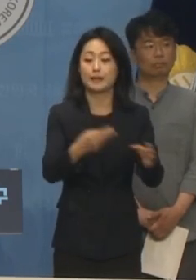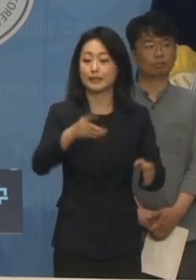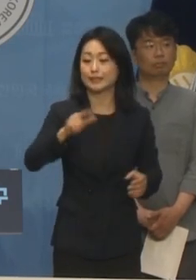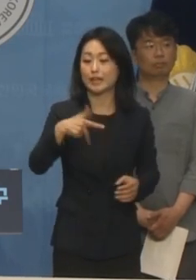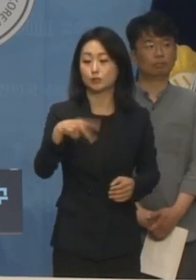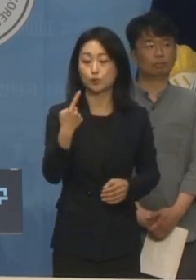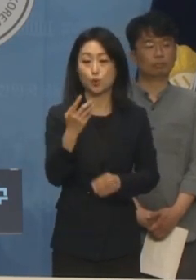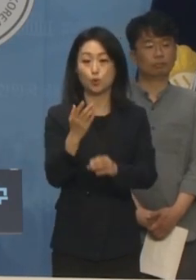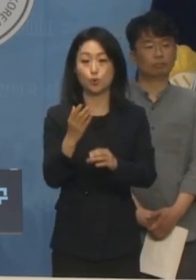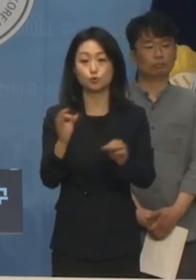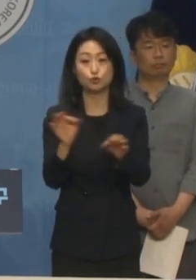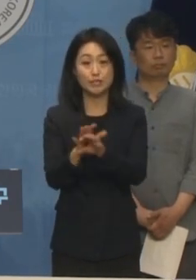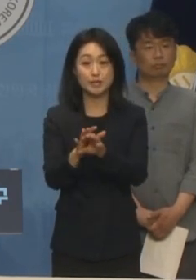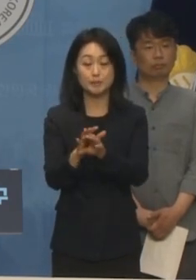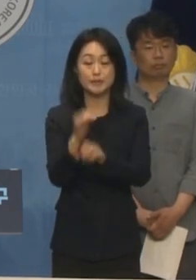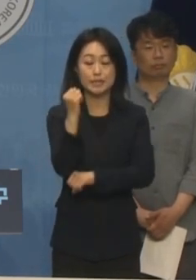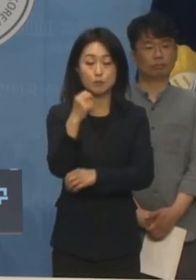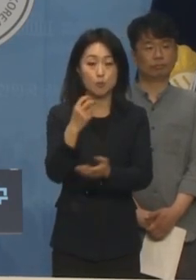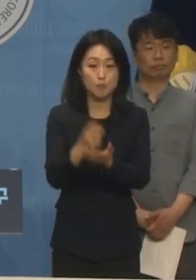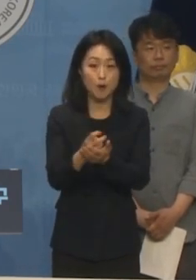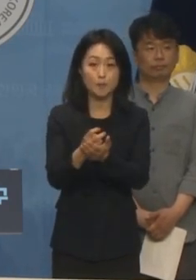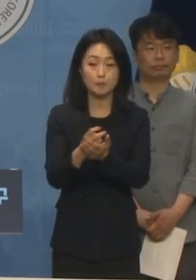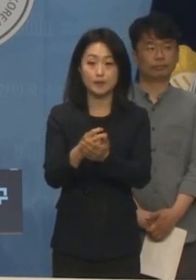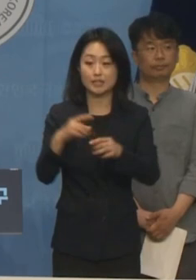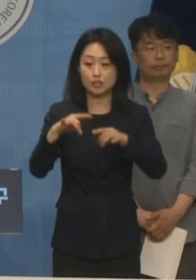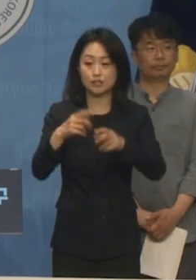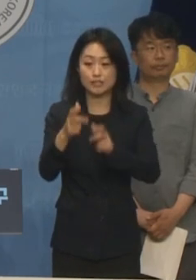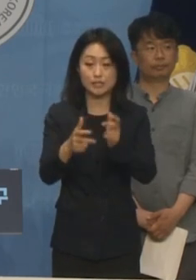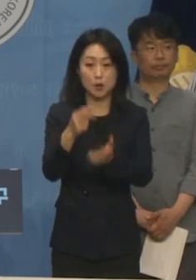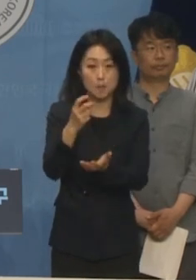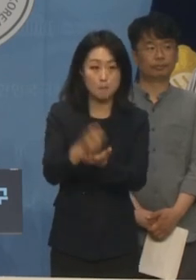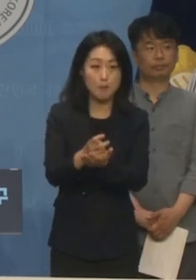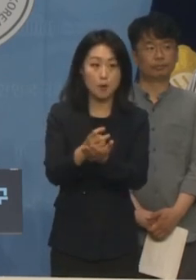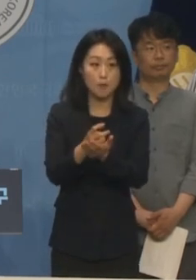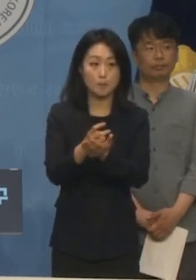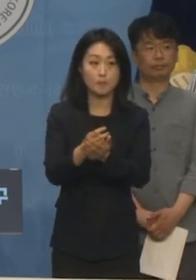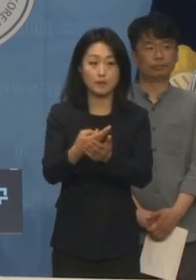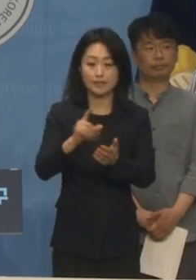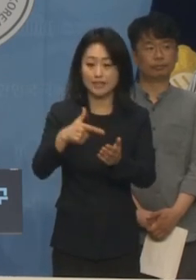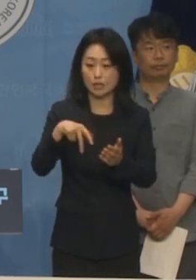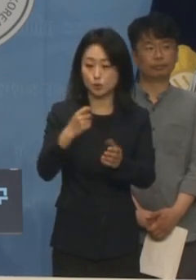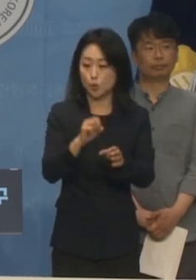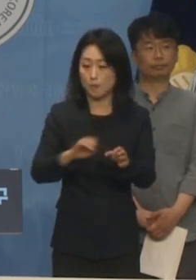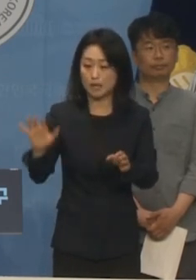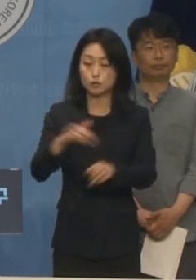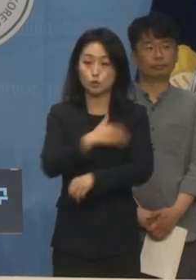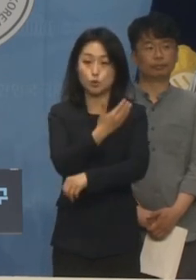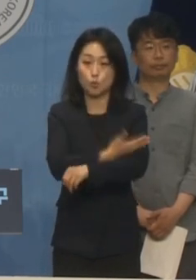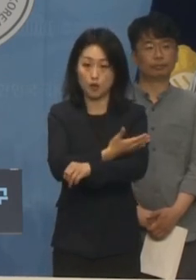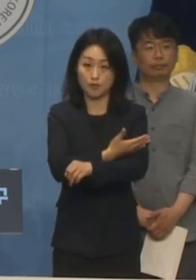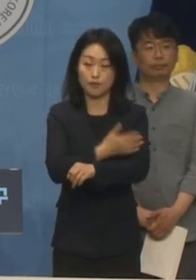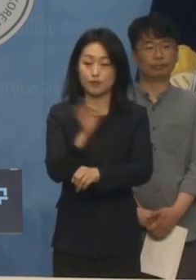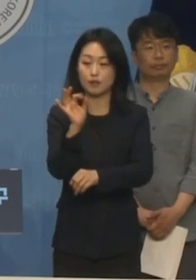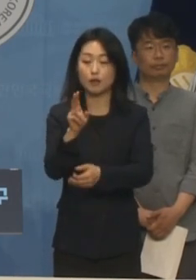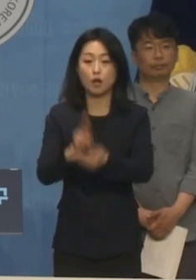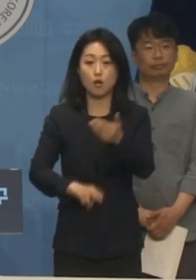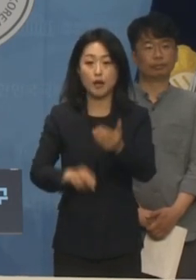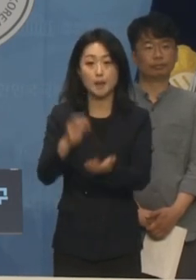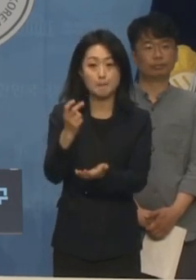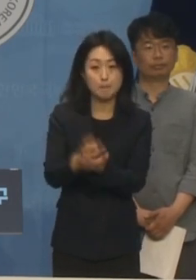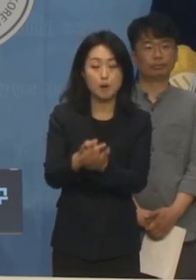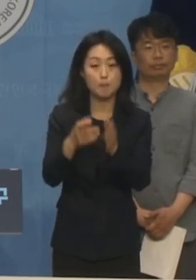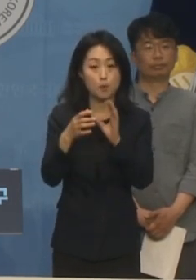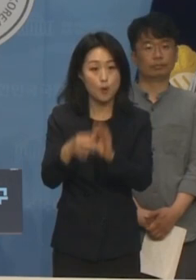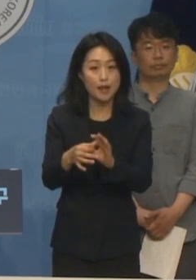탄소중립기본법, 신재생에너지법, 전기사업법, 배출권 거래법 등 탄소중립 및 에너지전환